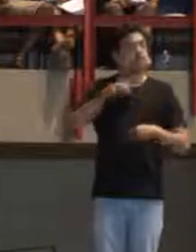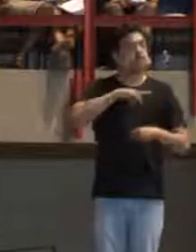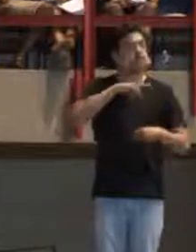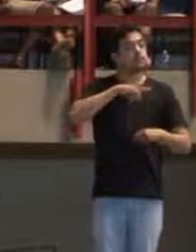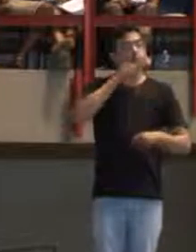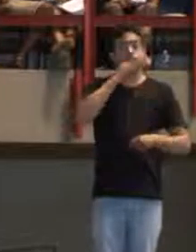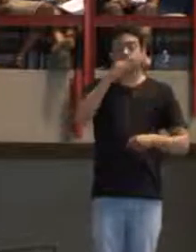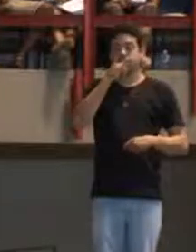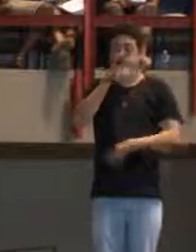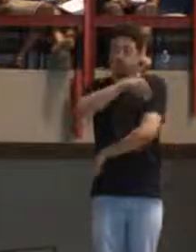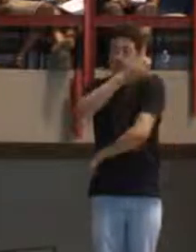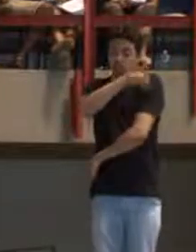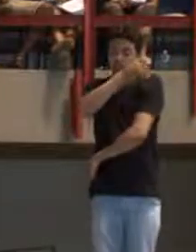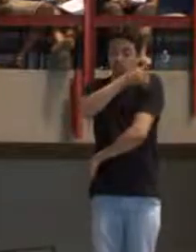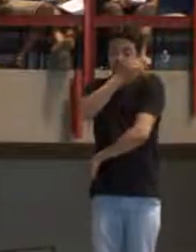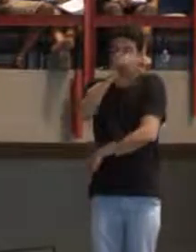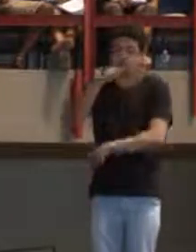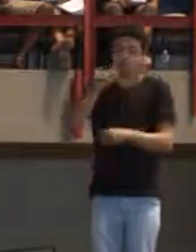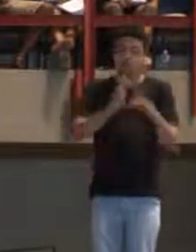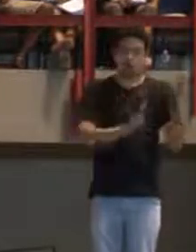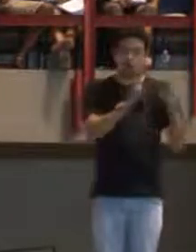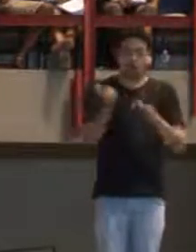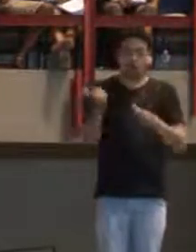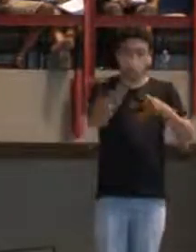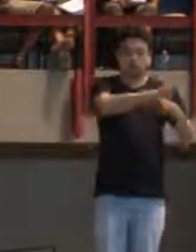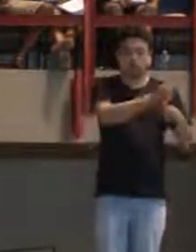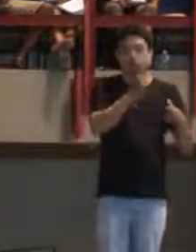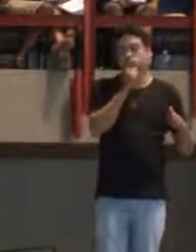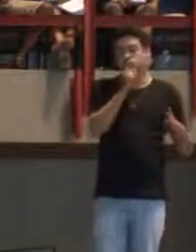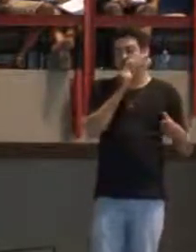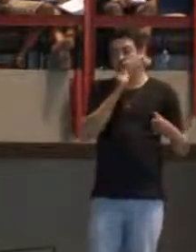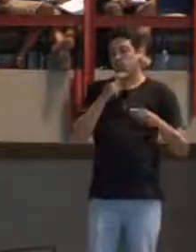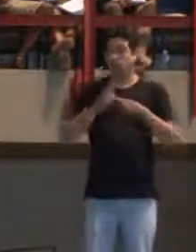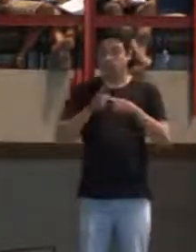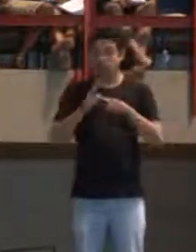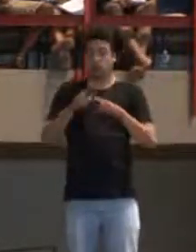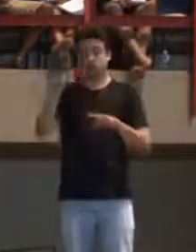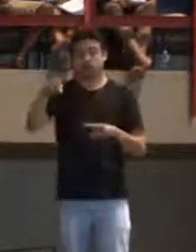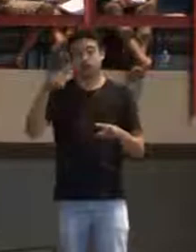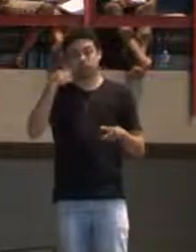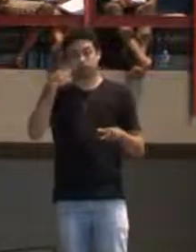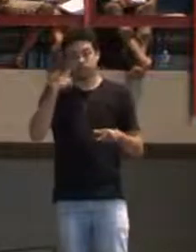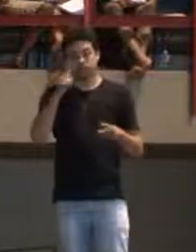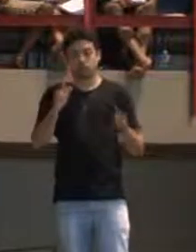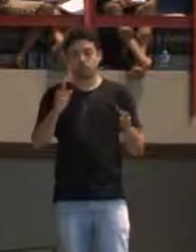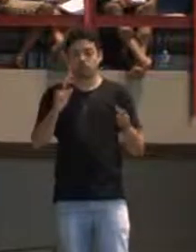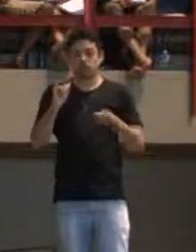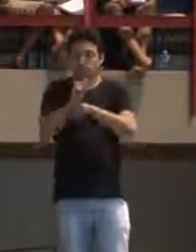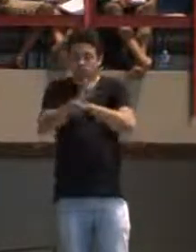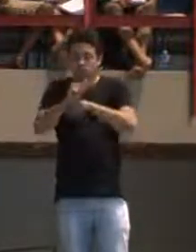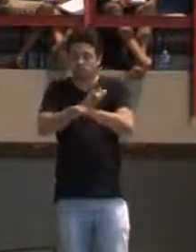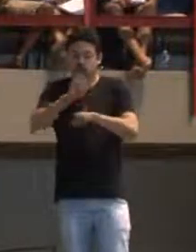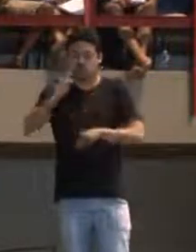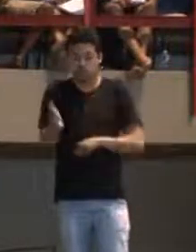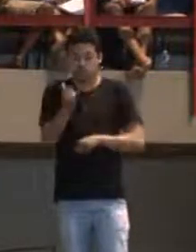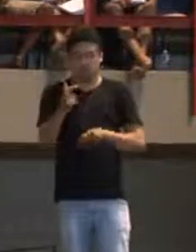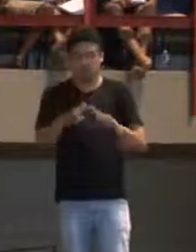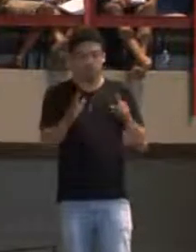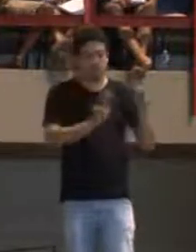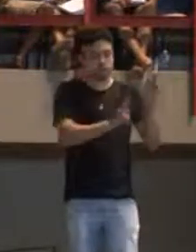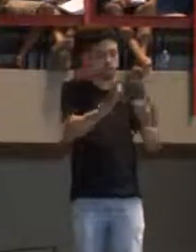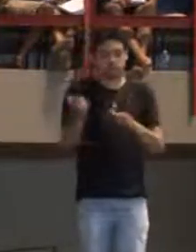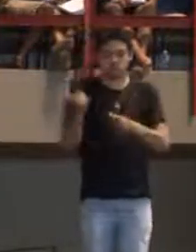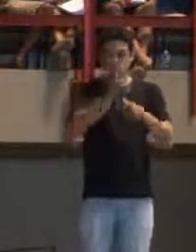o objetivo dele não é substituir o petróleo. Esse é um combustível alternativo importante, mas substituição